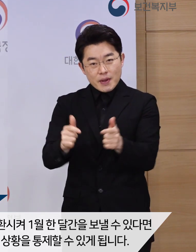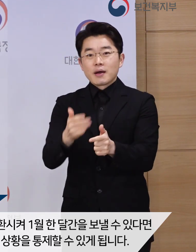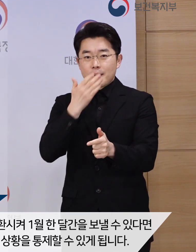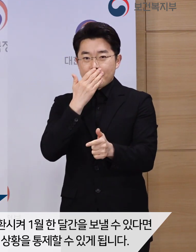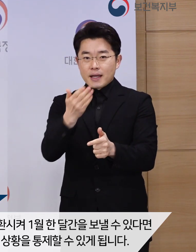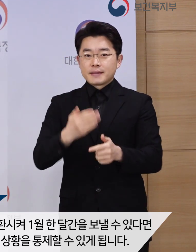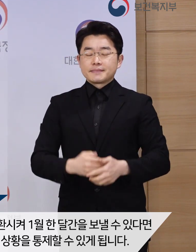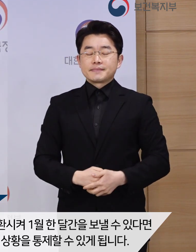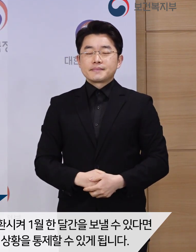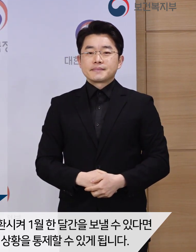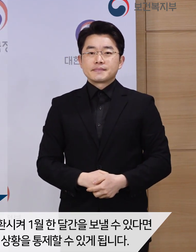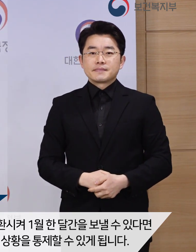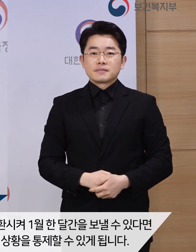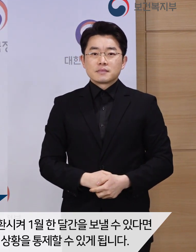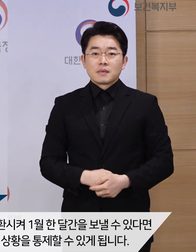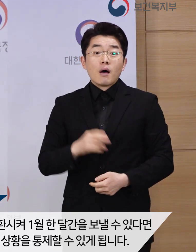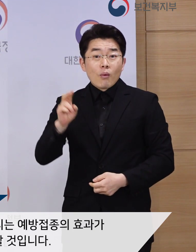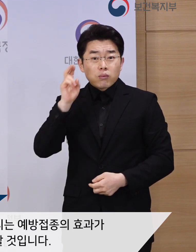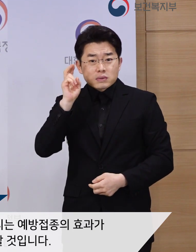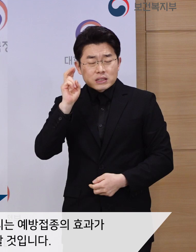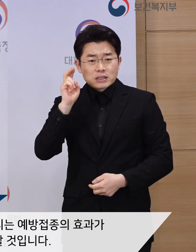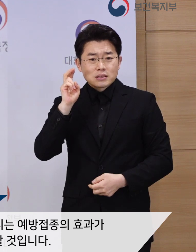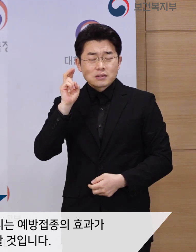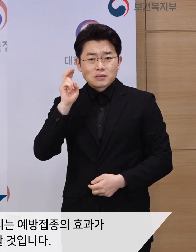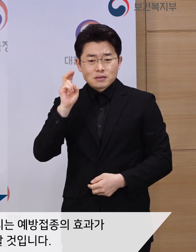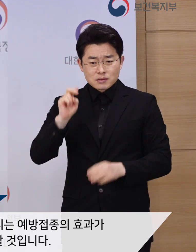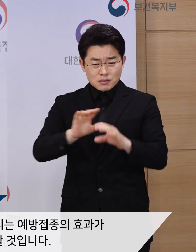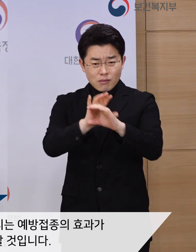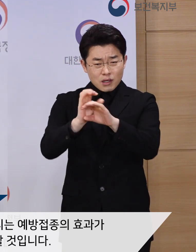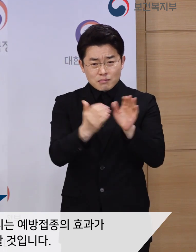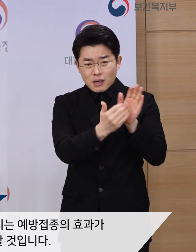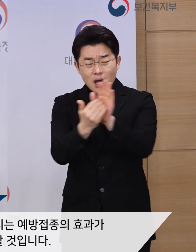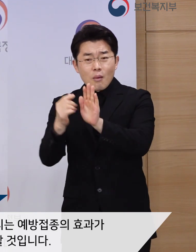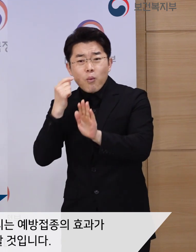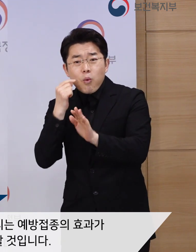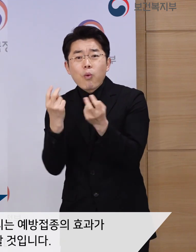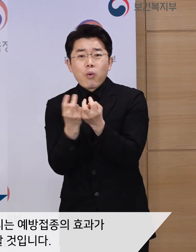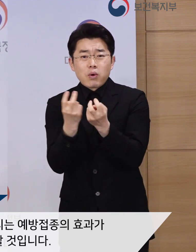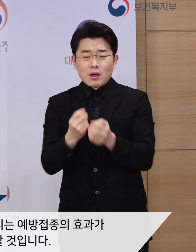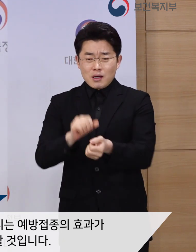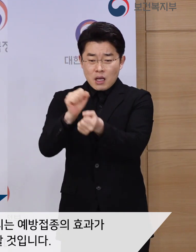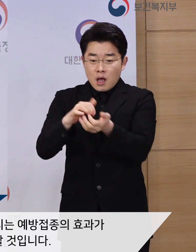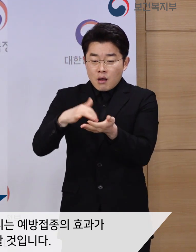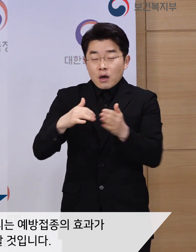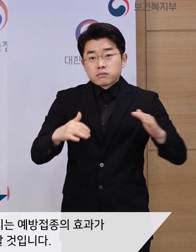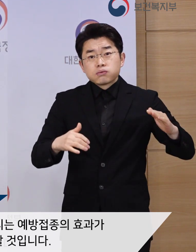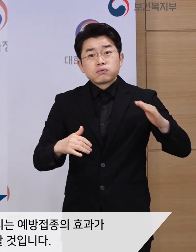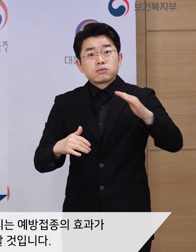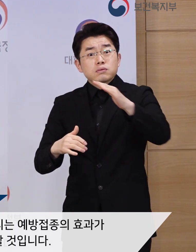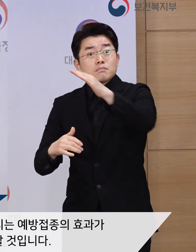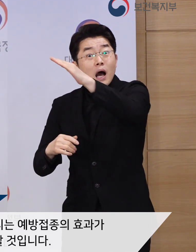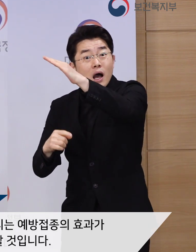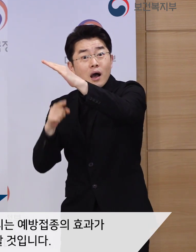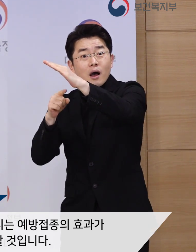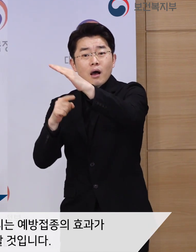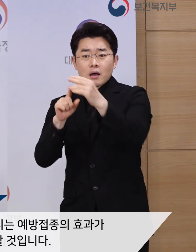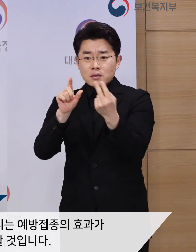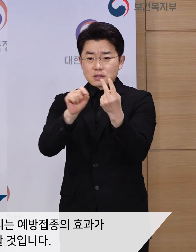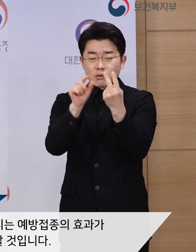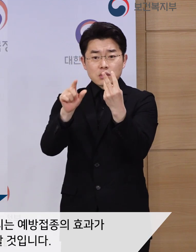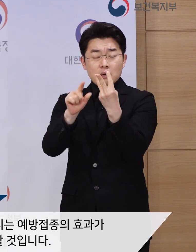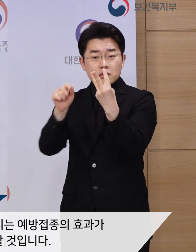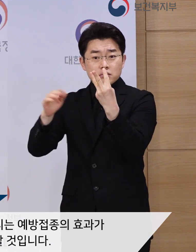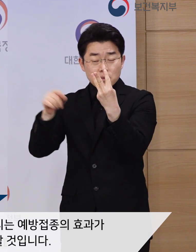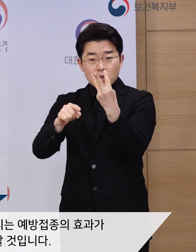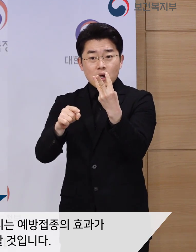상황을 통제할 수 있게 됩니다. 만약 여기서 코로나19를 억제하지 못한다면 우리는 예방접종의